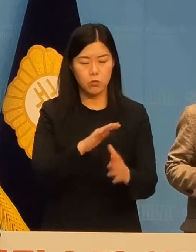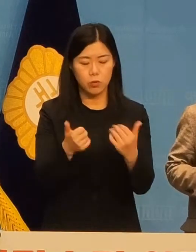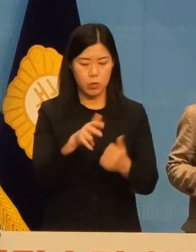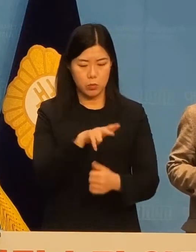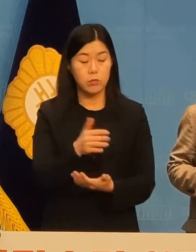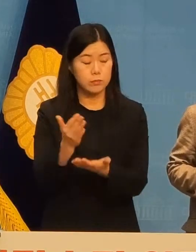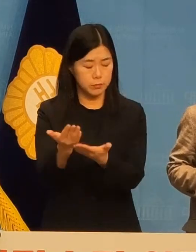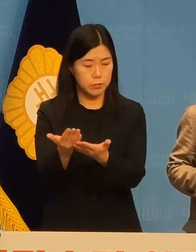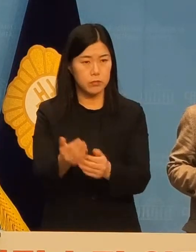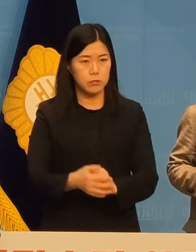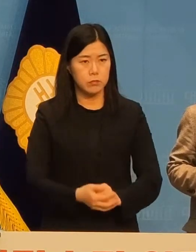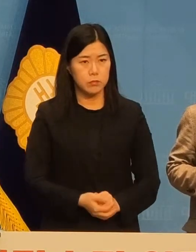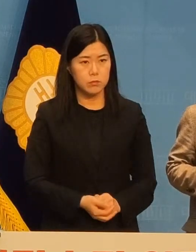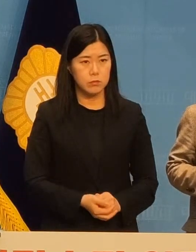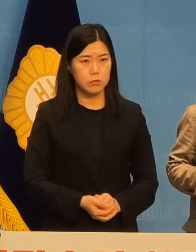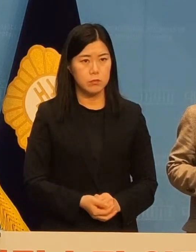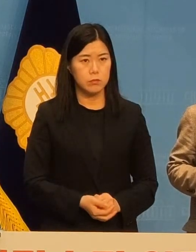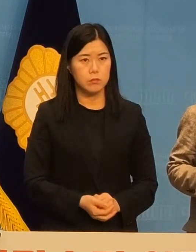국회의원님께서는